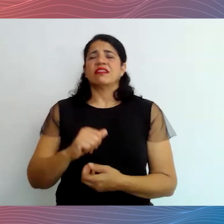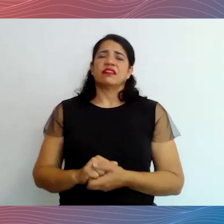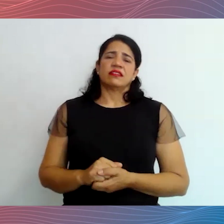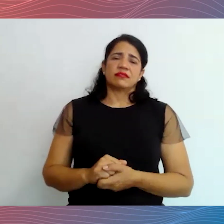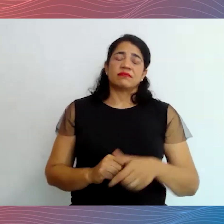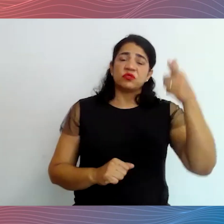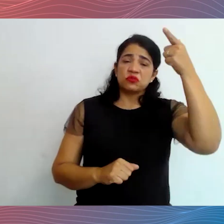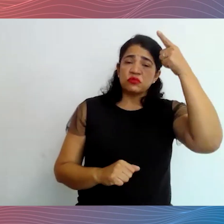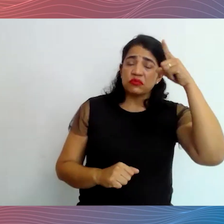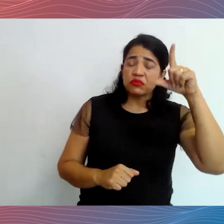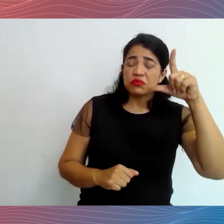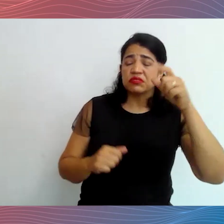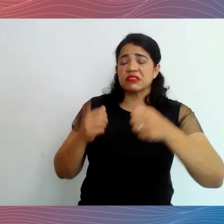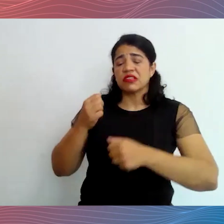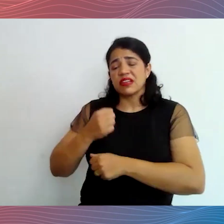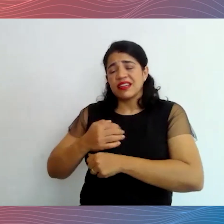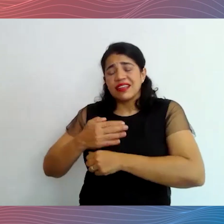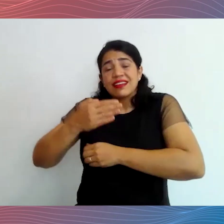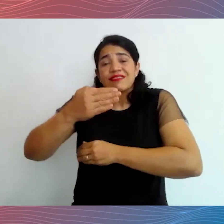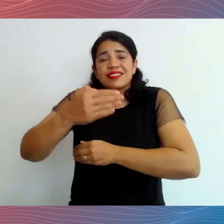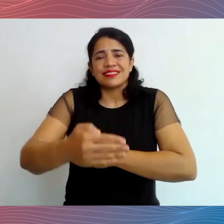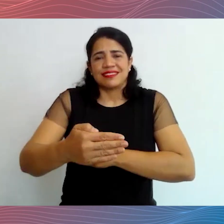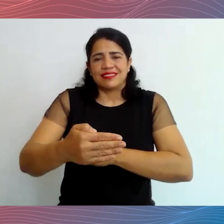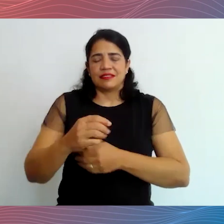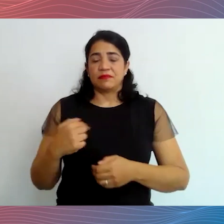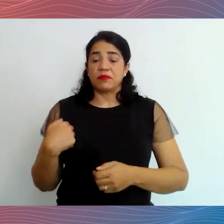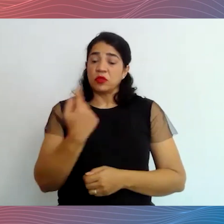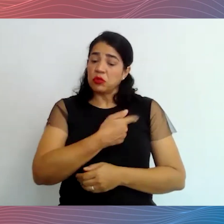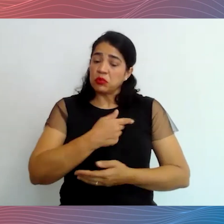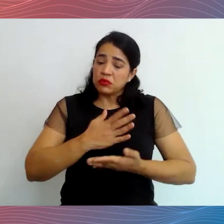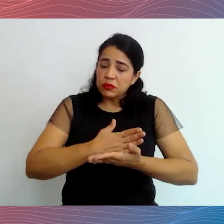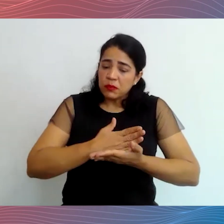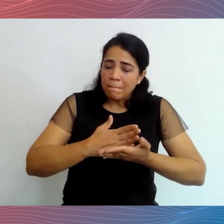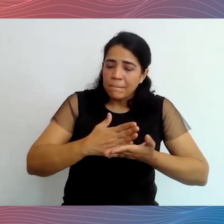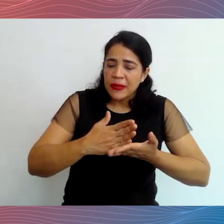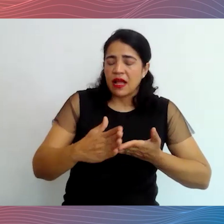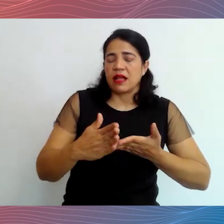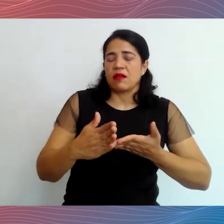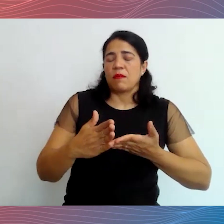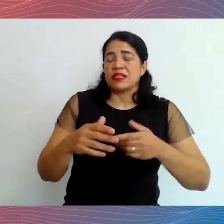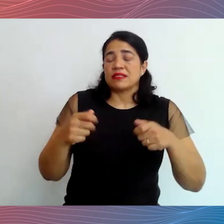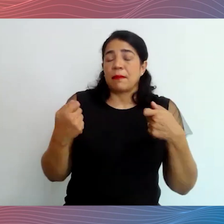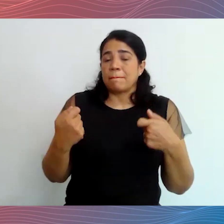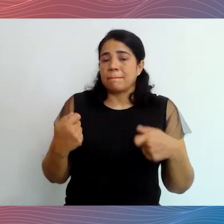Precisamos introduzir, irmãos, nessas ferramentas que o Senhor nos deu,